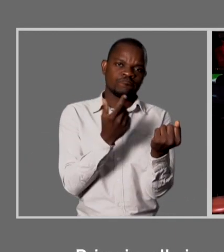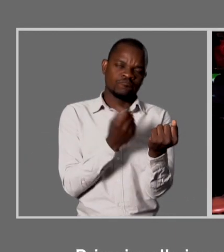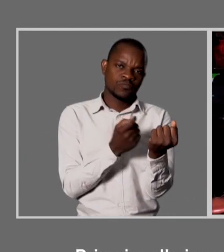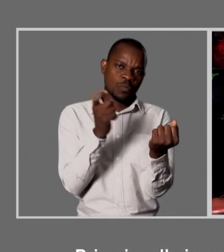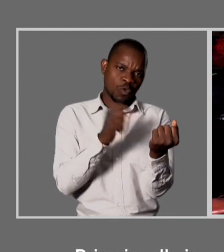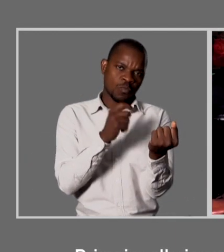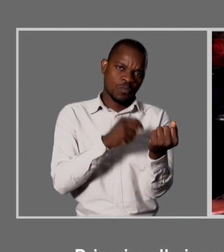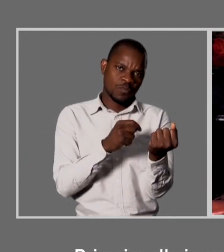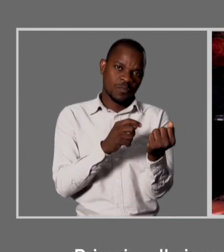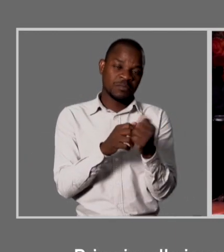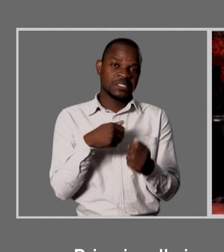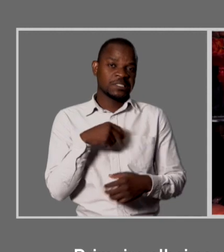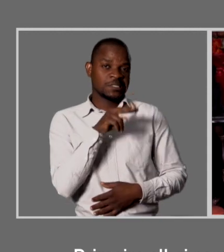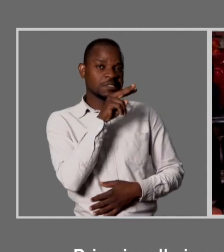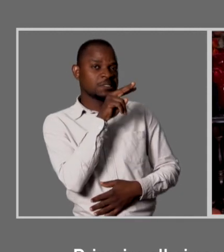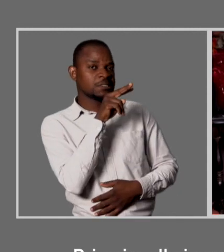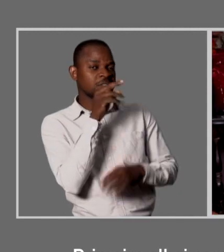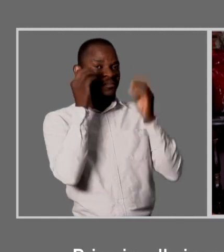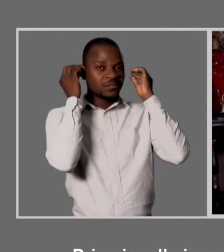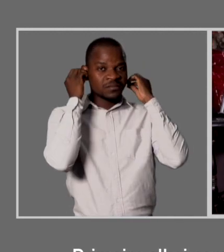A primeira coisa que me veio eu olhei para ela